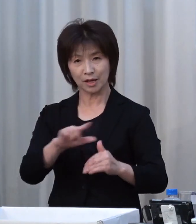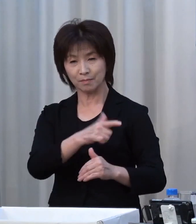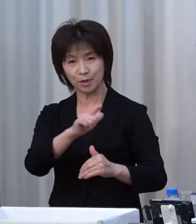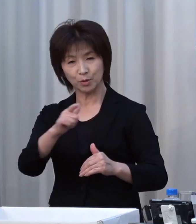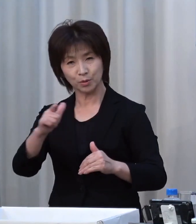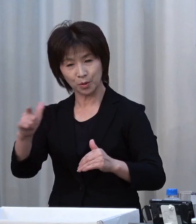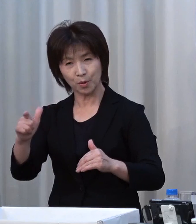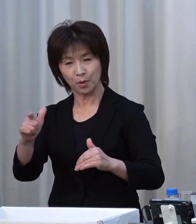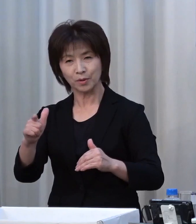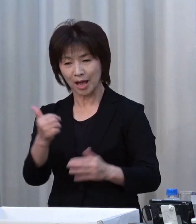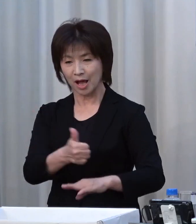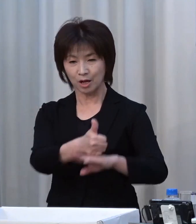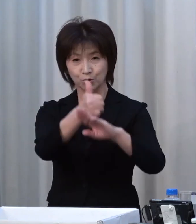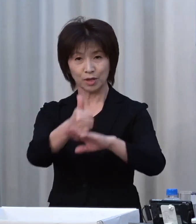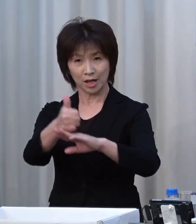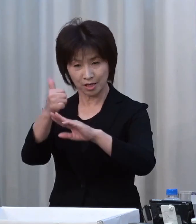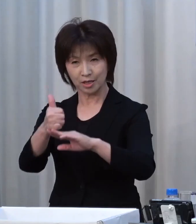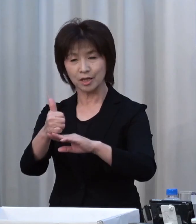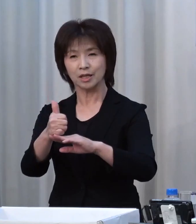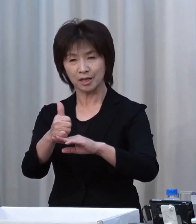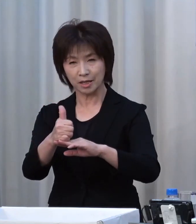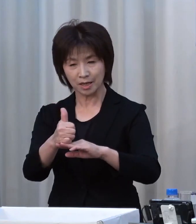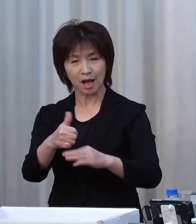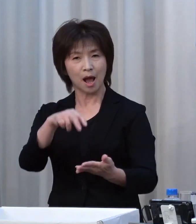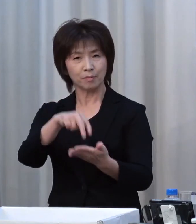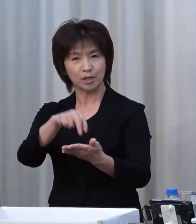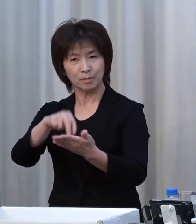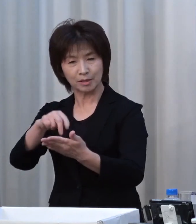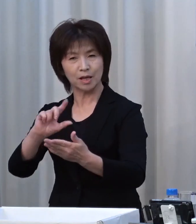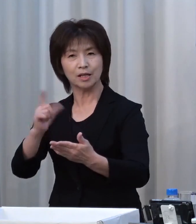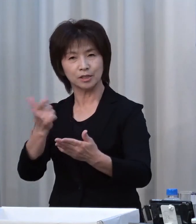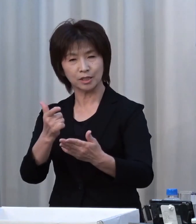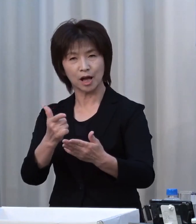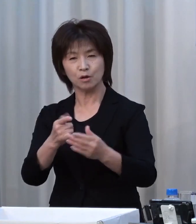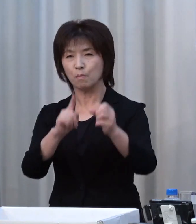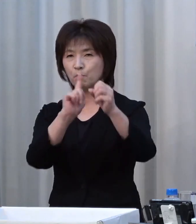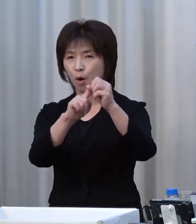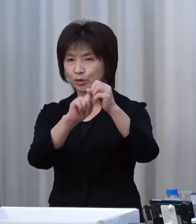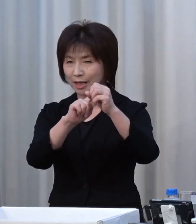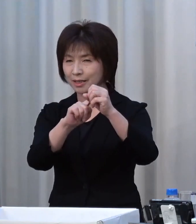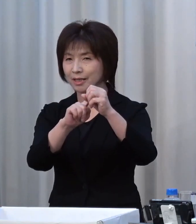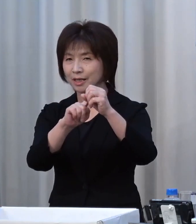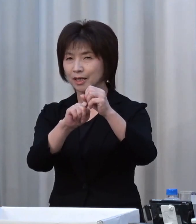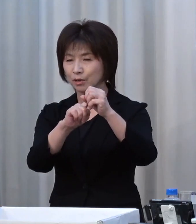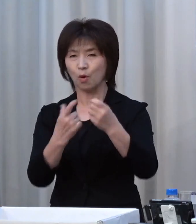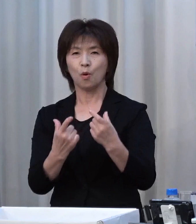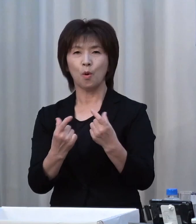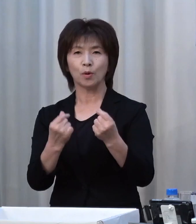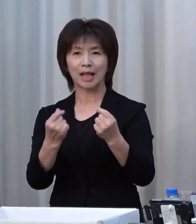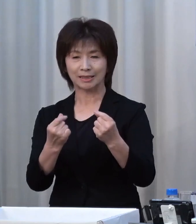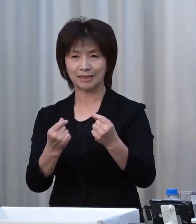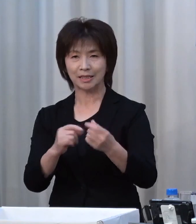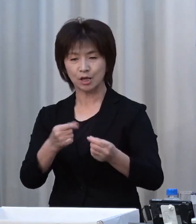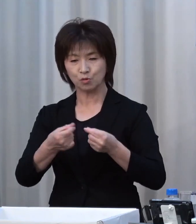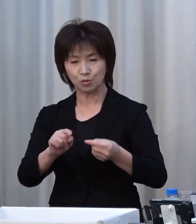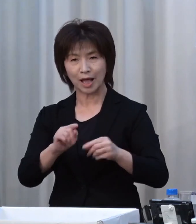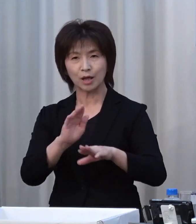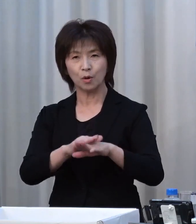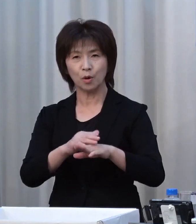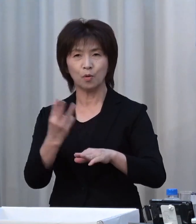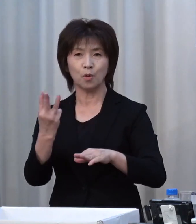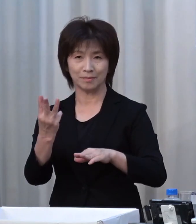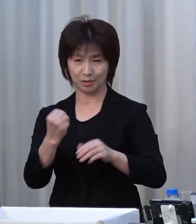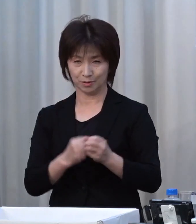様な主体が方向性を共有し、実現を目指す具体像を3つ掲げております